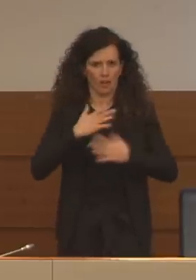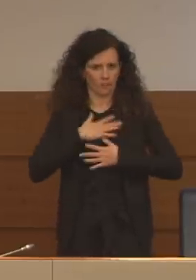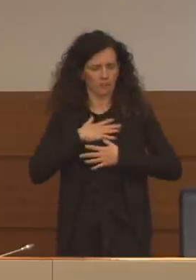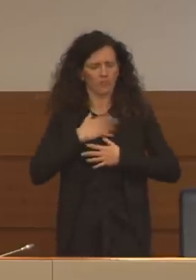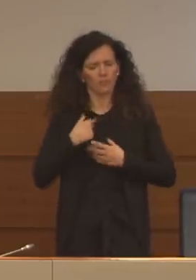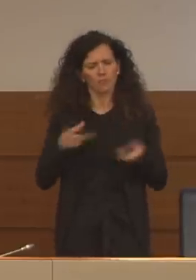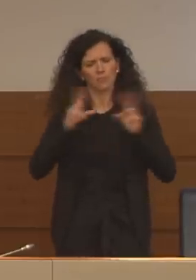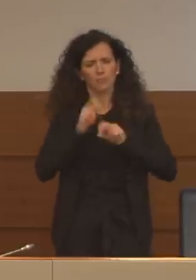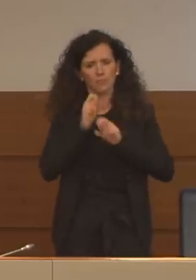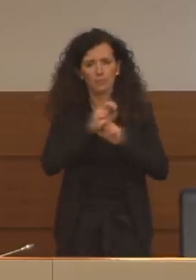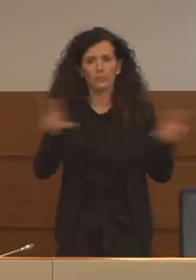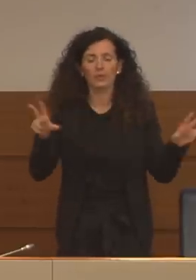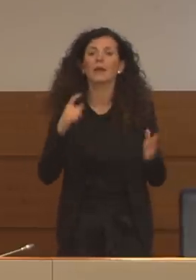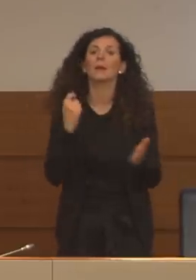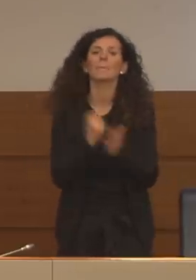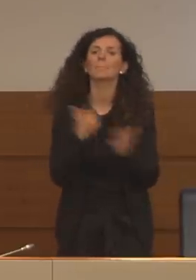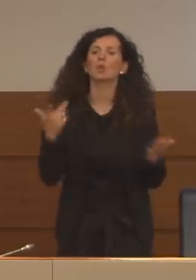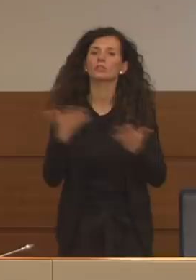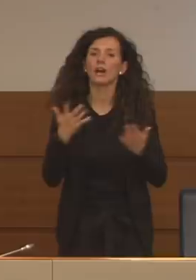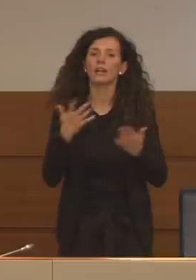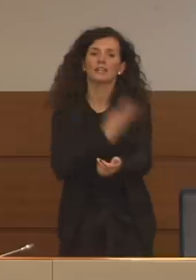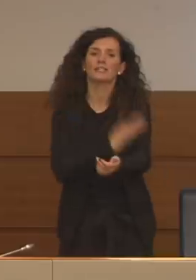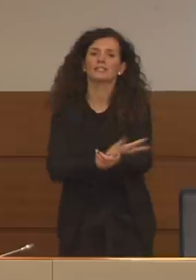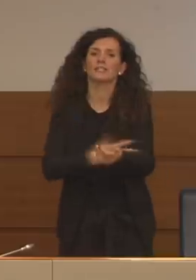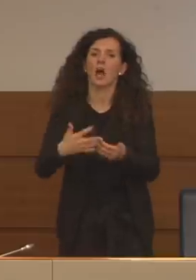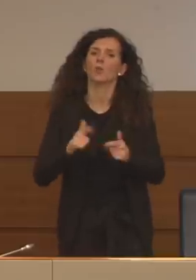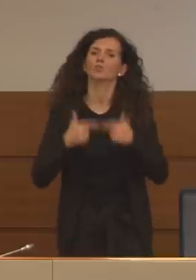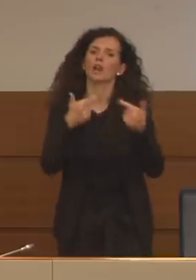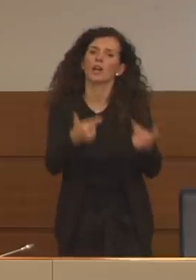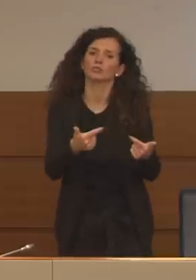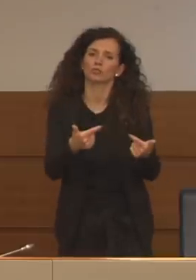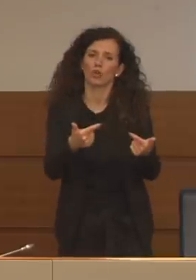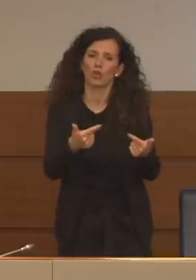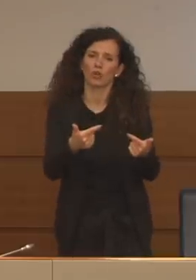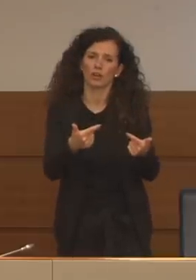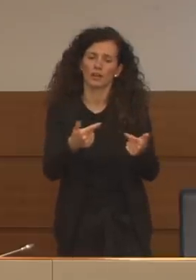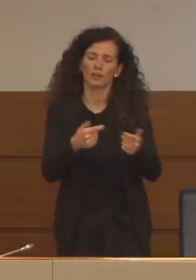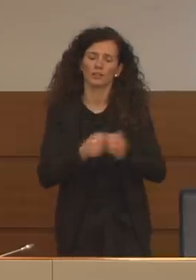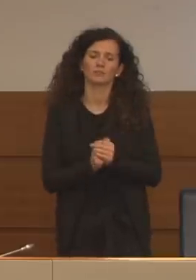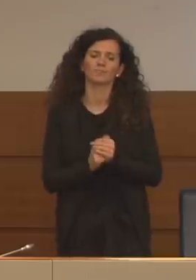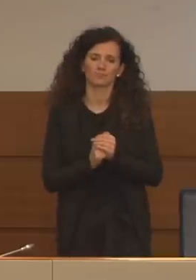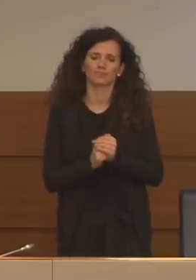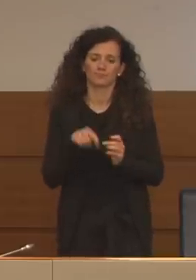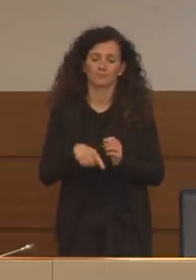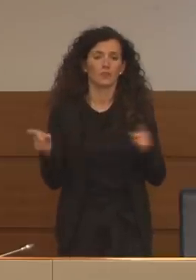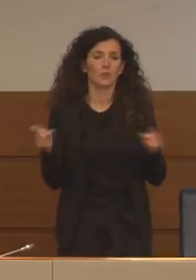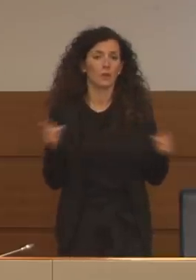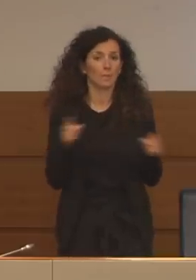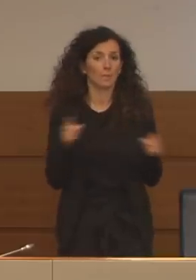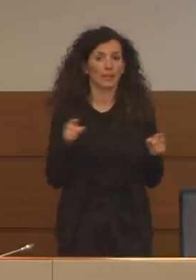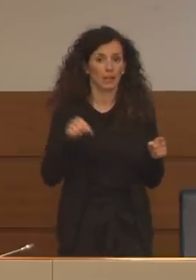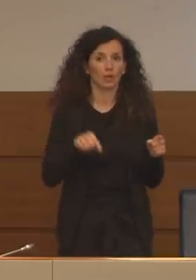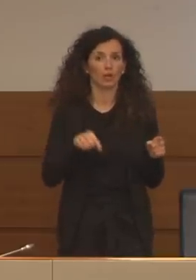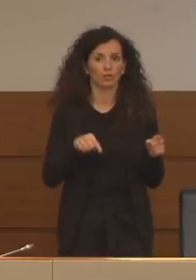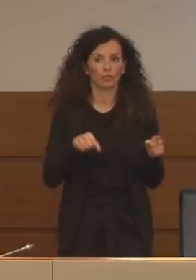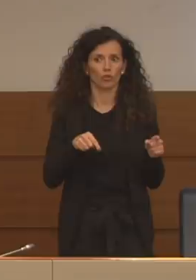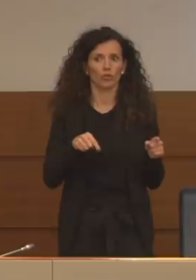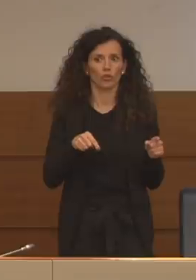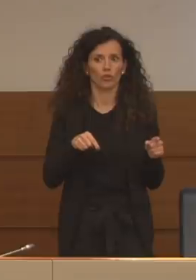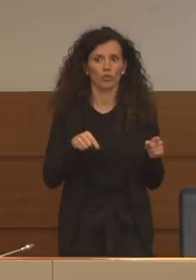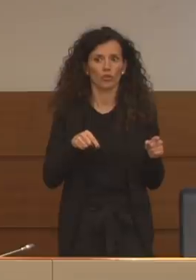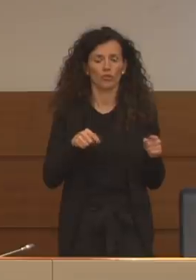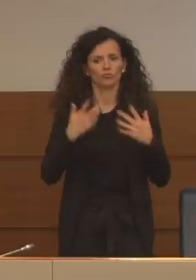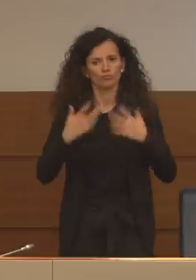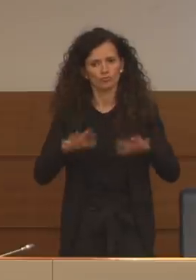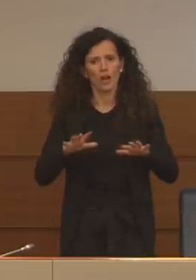l'importanza di donare il sangue in questo periodo si sta registrando una